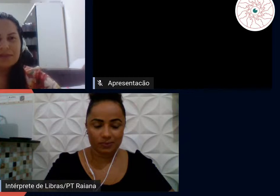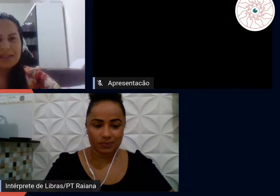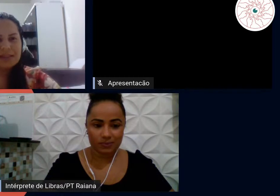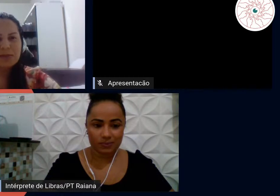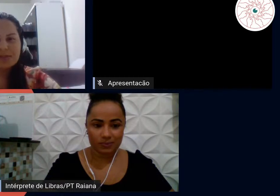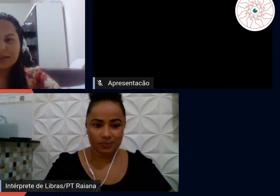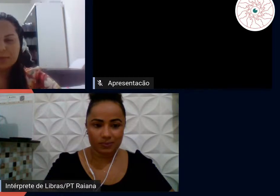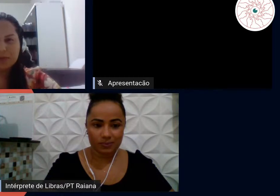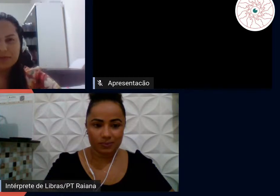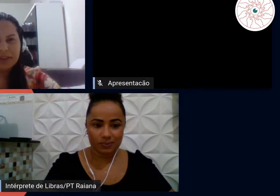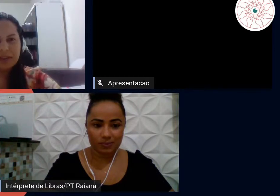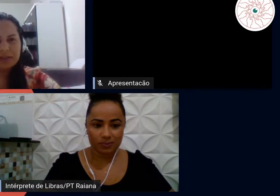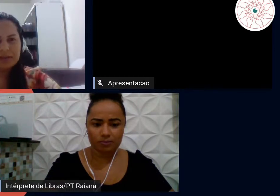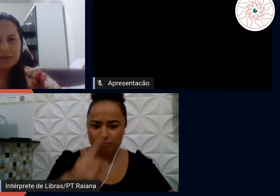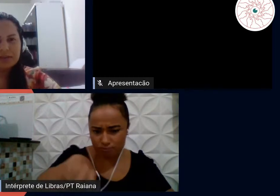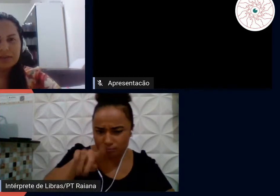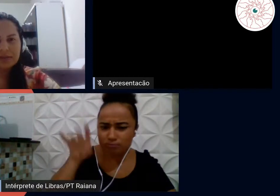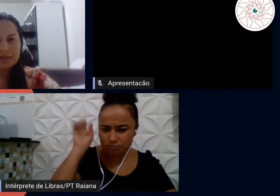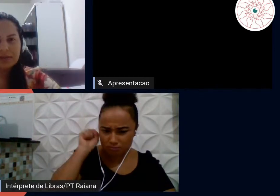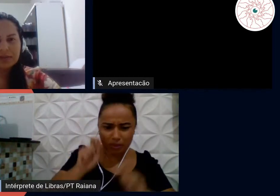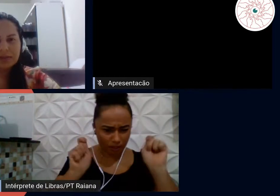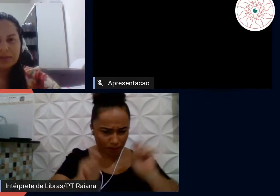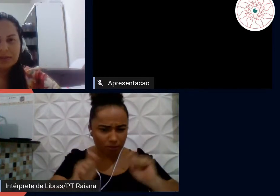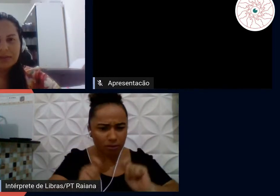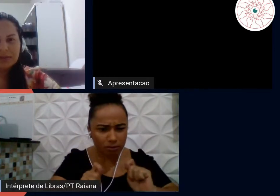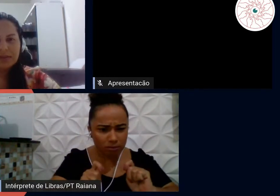Vocês estão conseguindo me